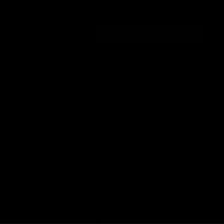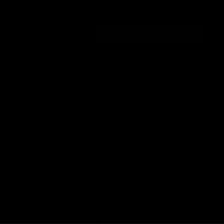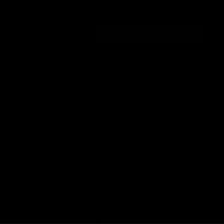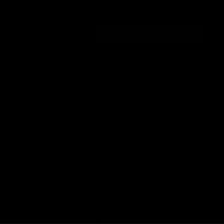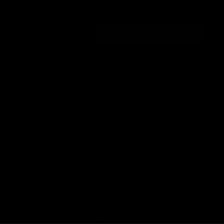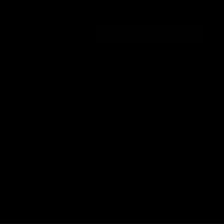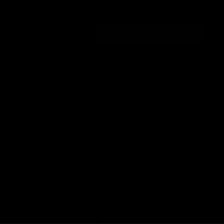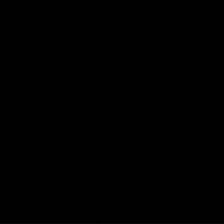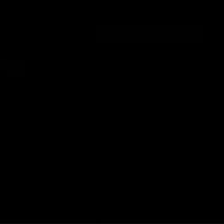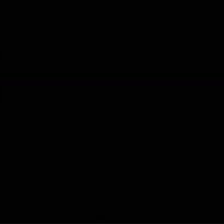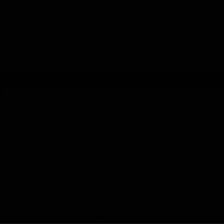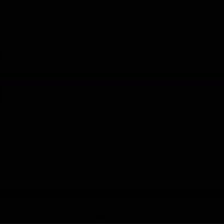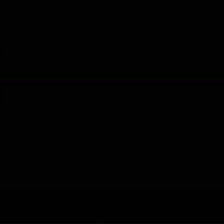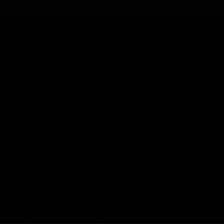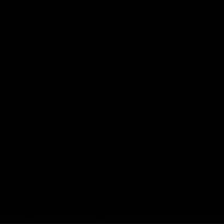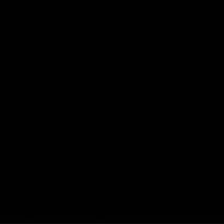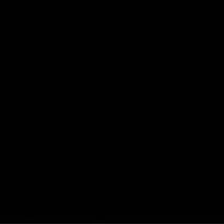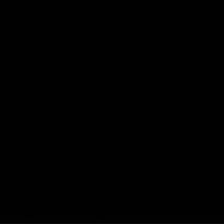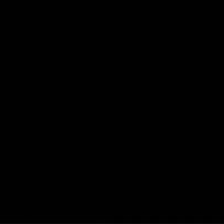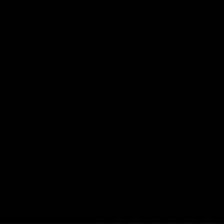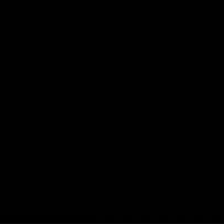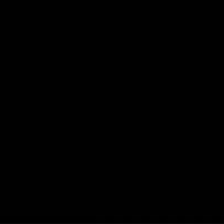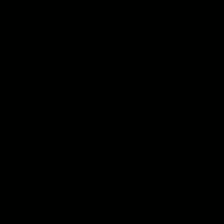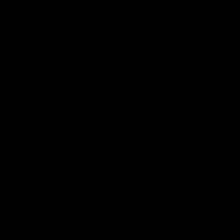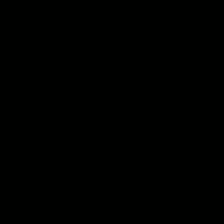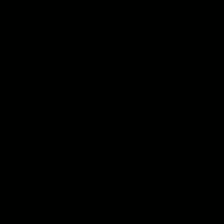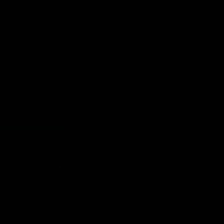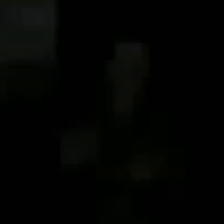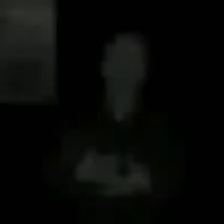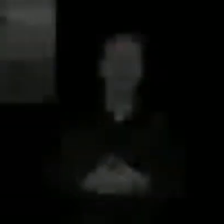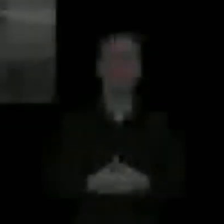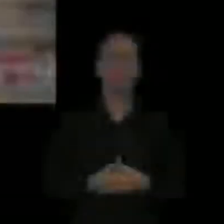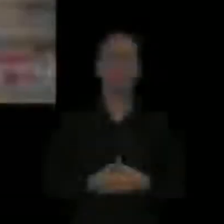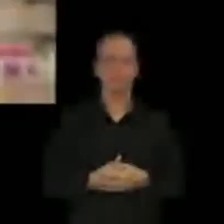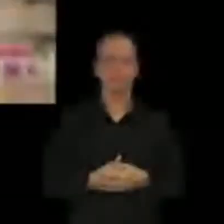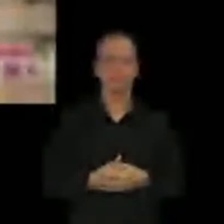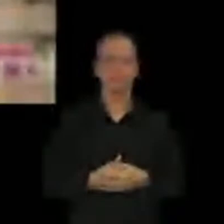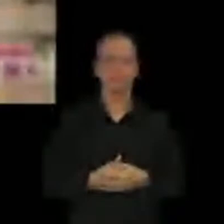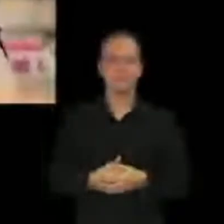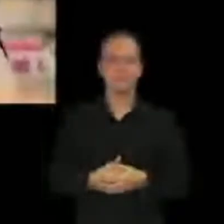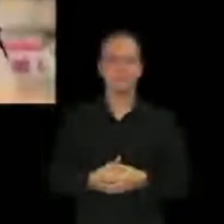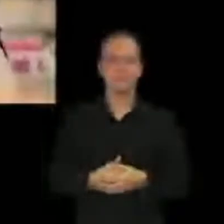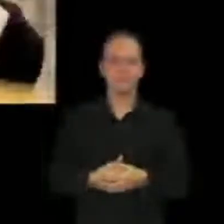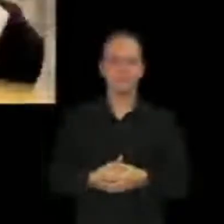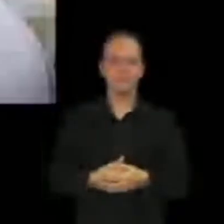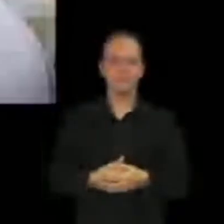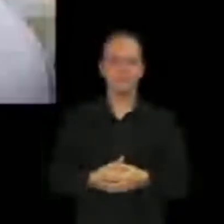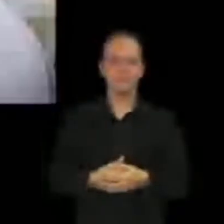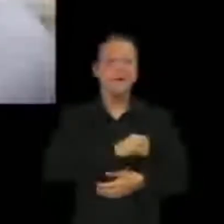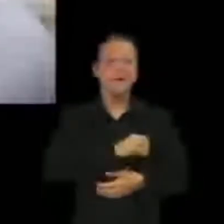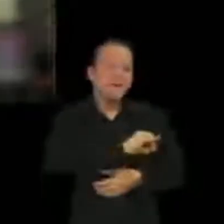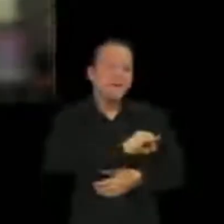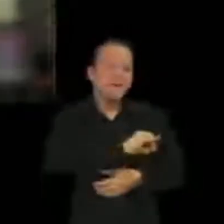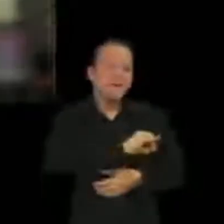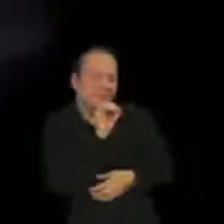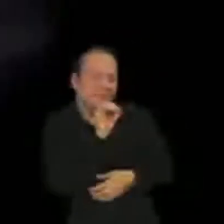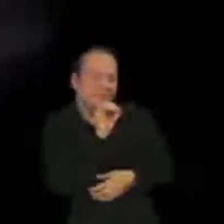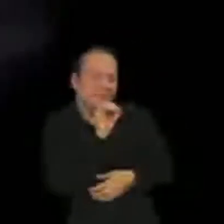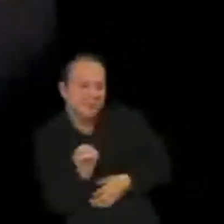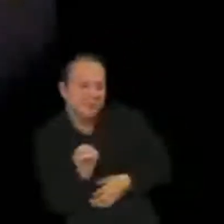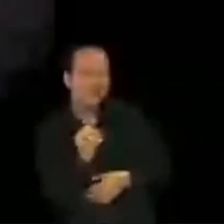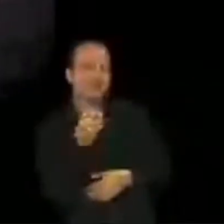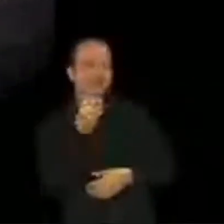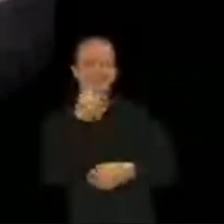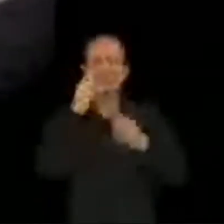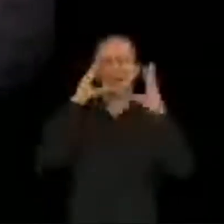Realização, Instituto Mara Gabrilli. Numa farmácia, rapaz com síndrome de Down olha a prateleira enquanto um homem o observa. Oi! Boa